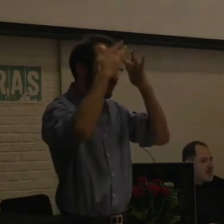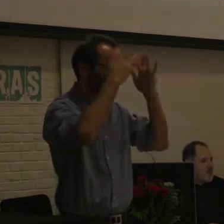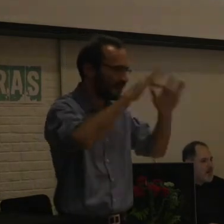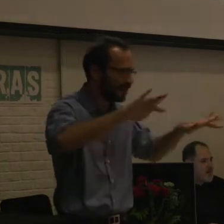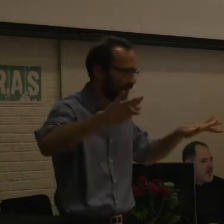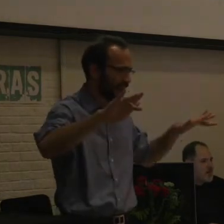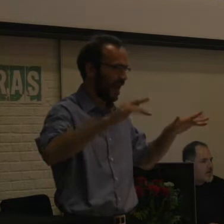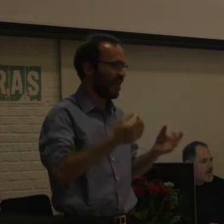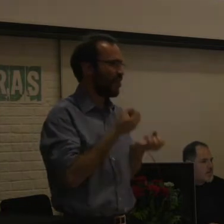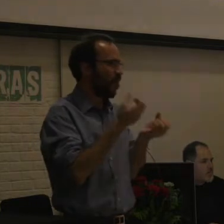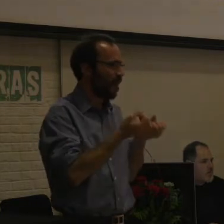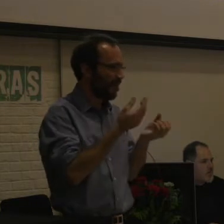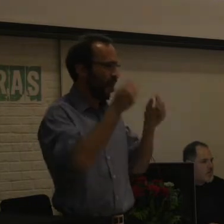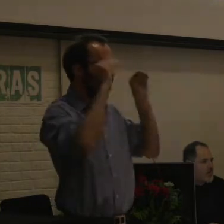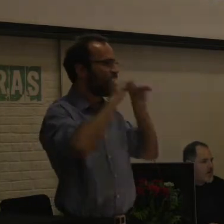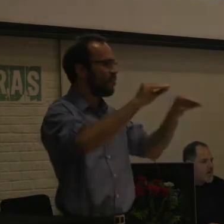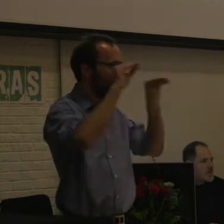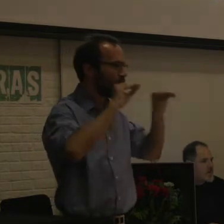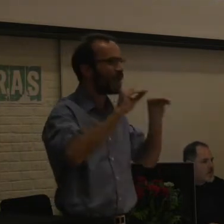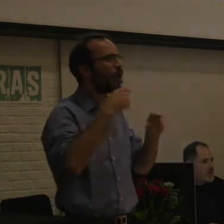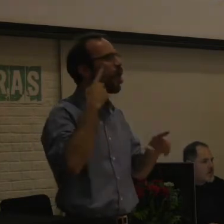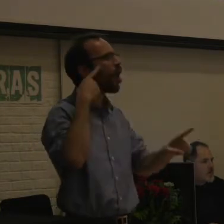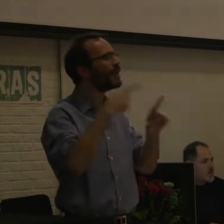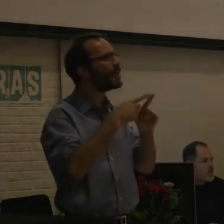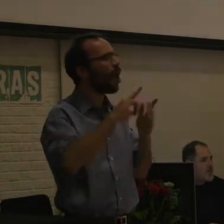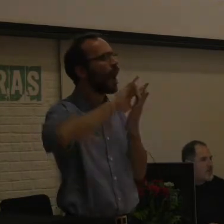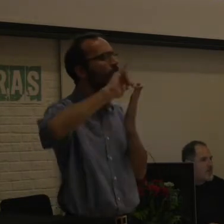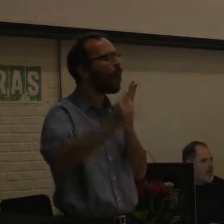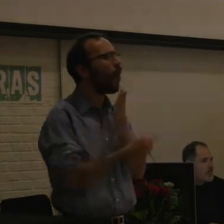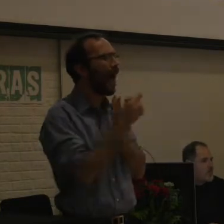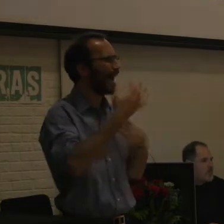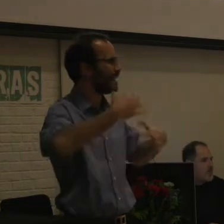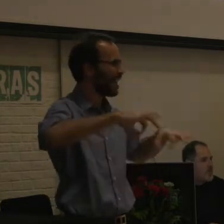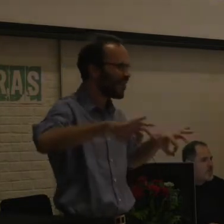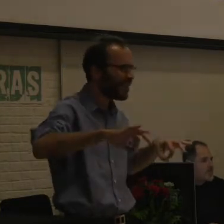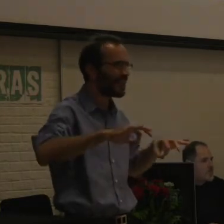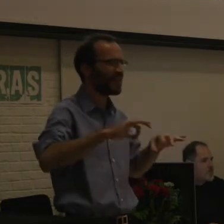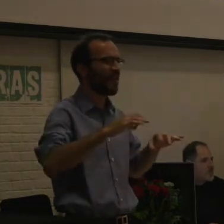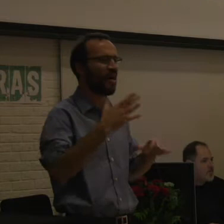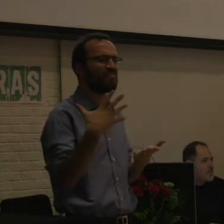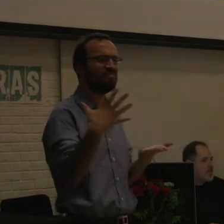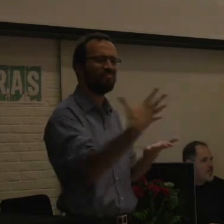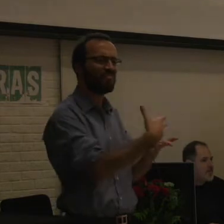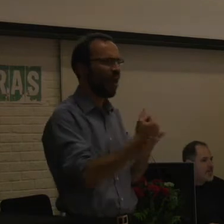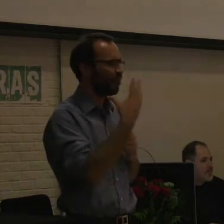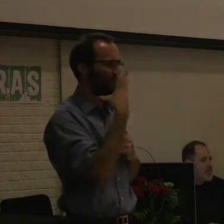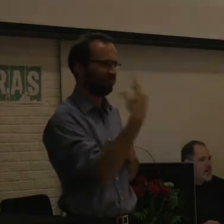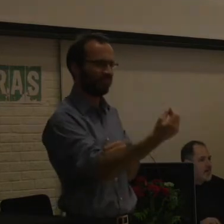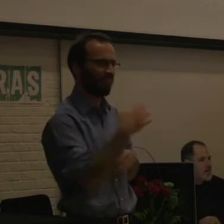hacerla en un lenguaje sencillo, llano y que todo el mundo lo pueda entender. Pese